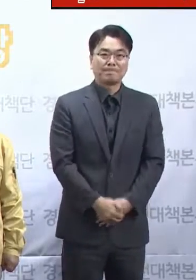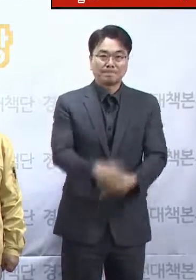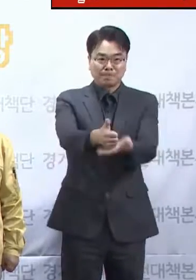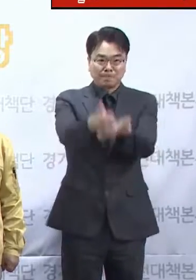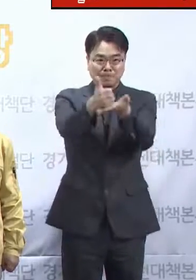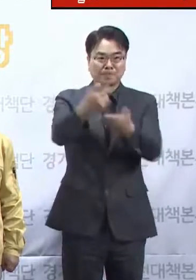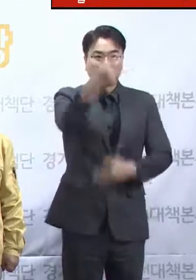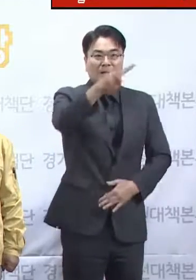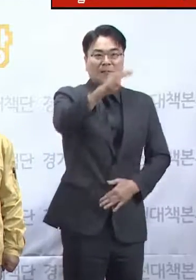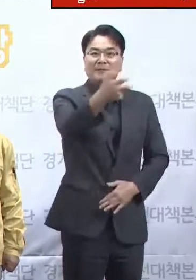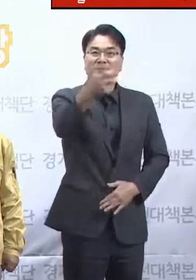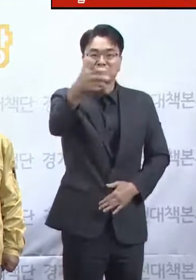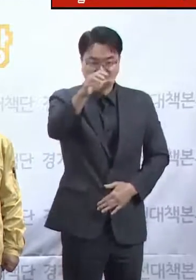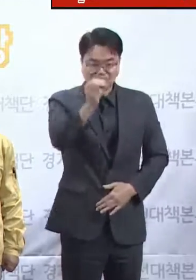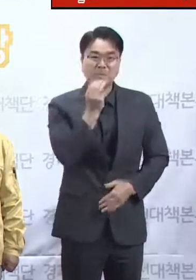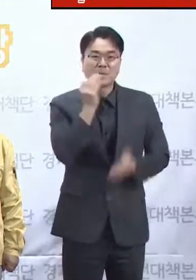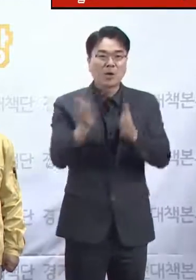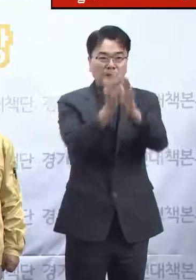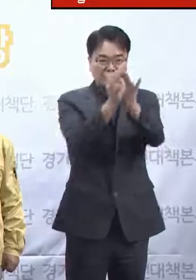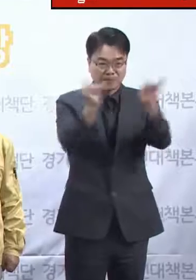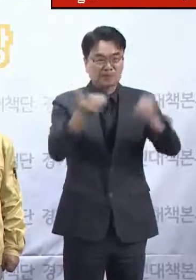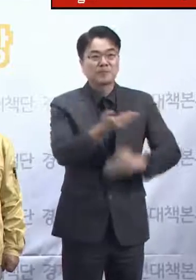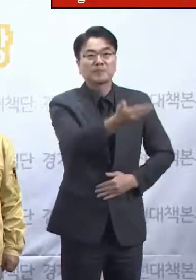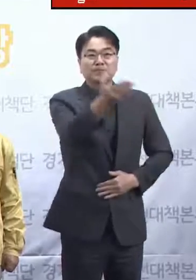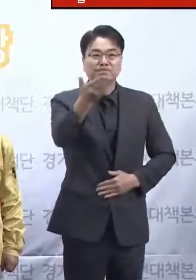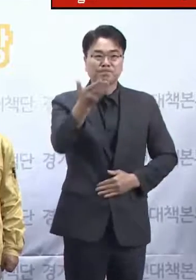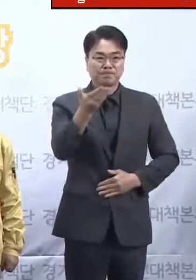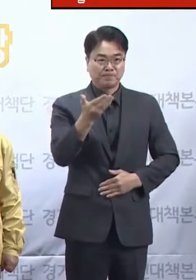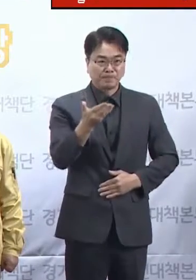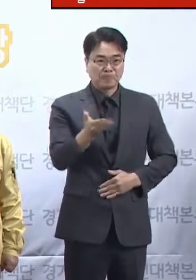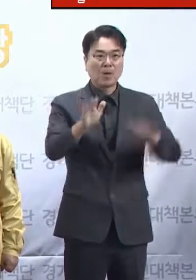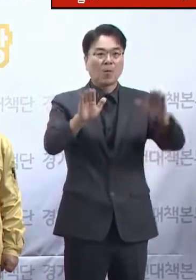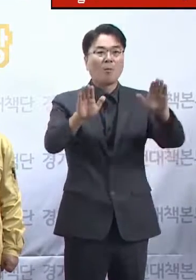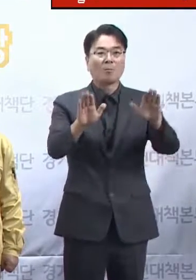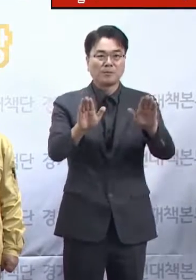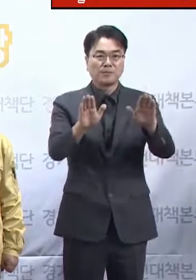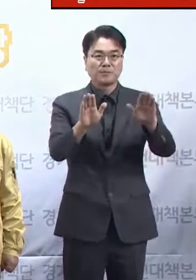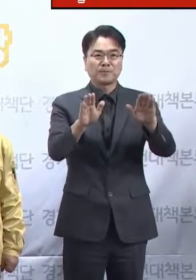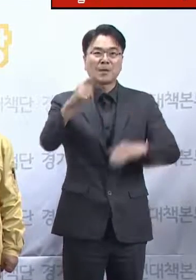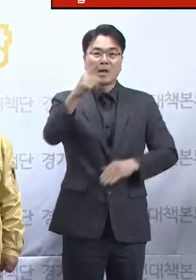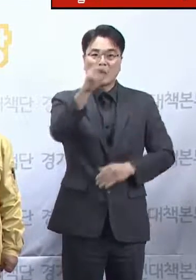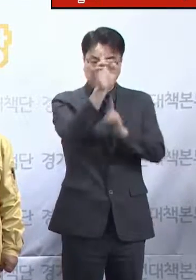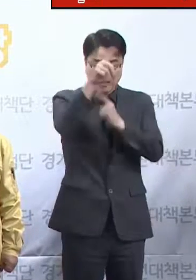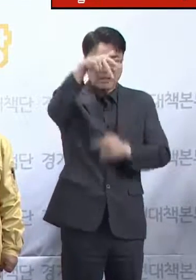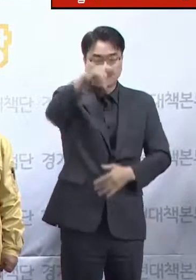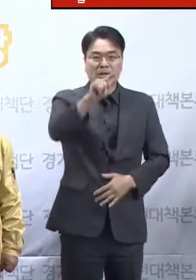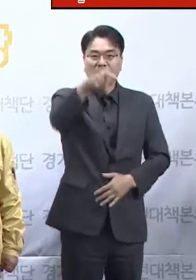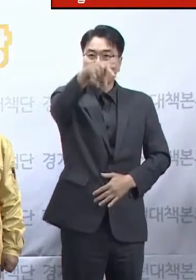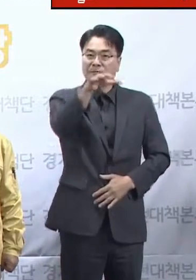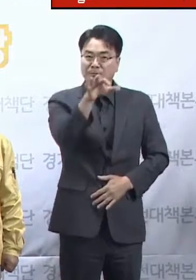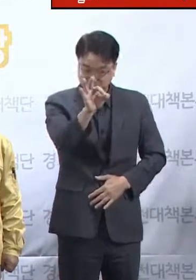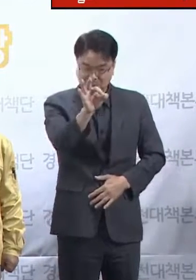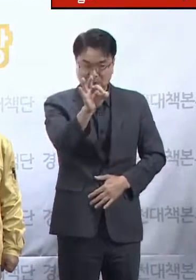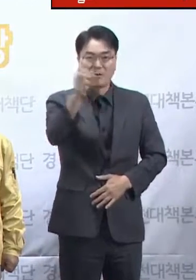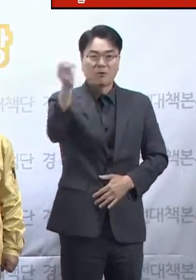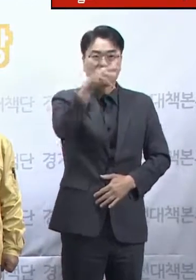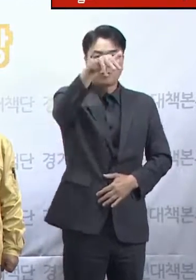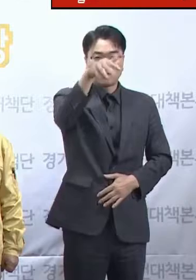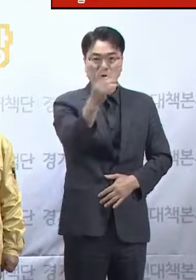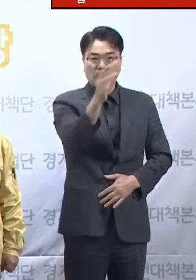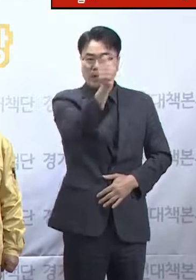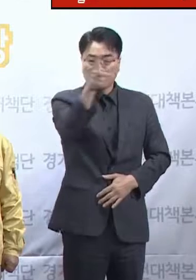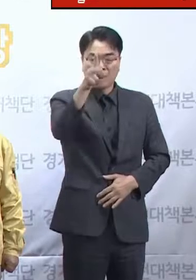존경하는 1370만 경기도민 여러분, 오늘은 이재정 경기교육감님 그리고 최혜영